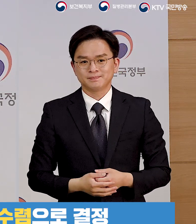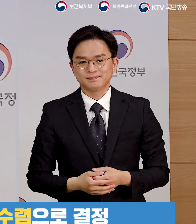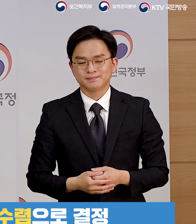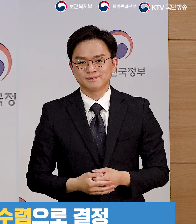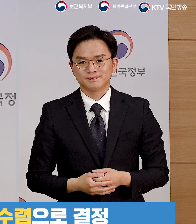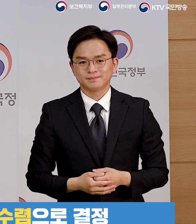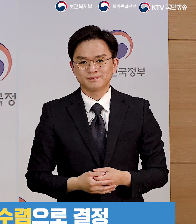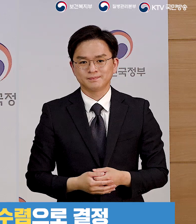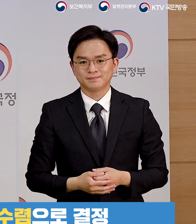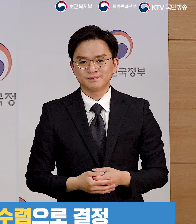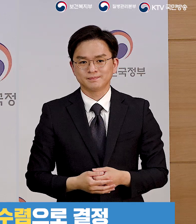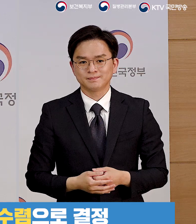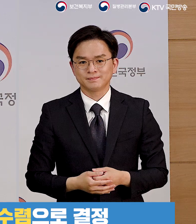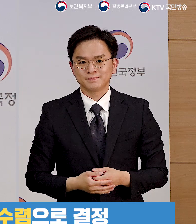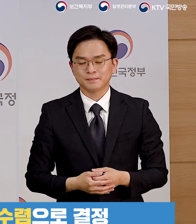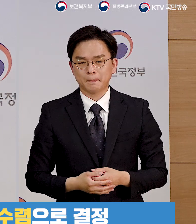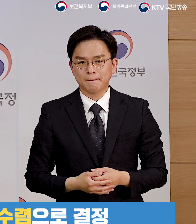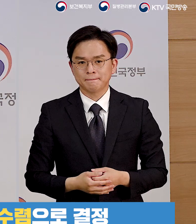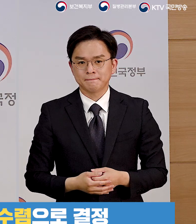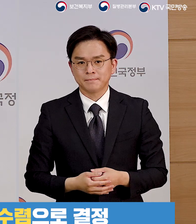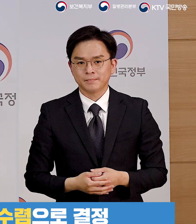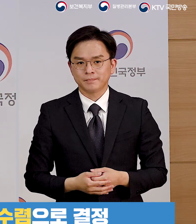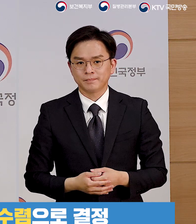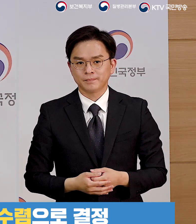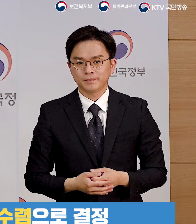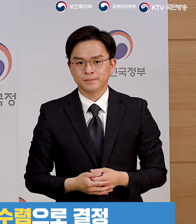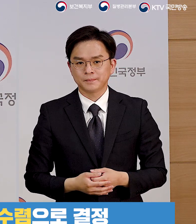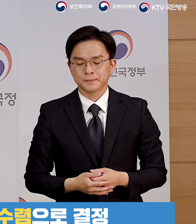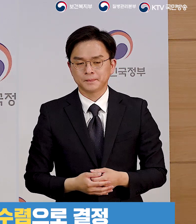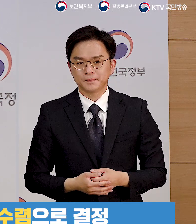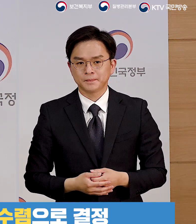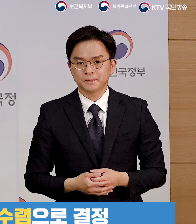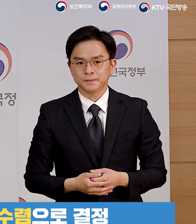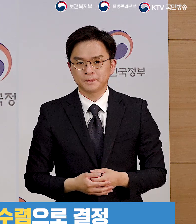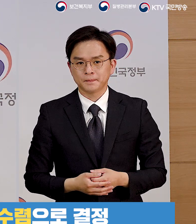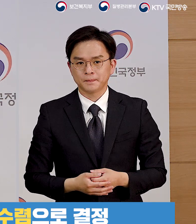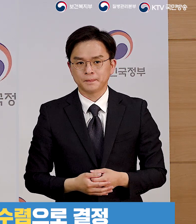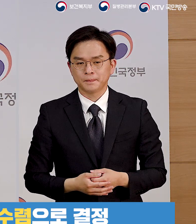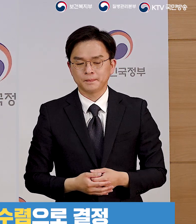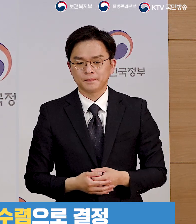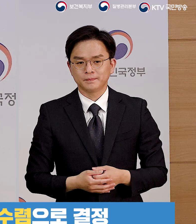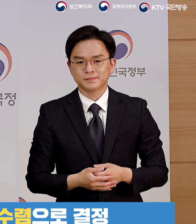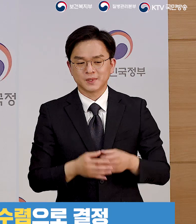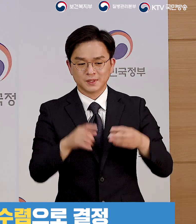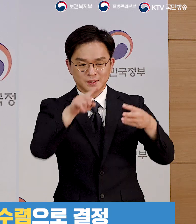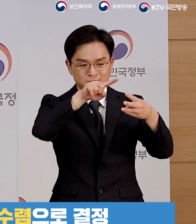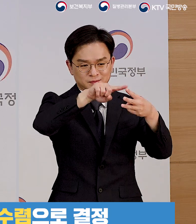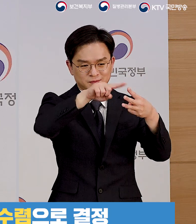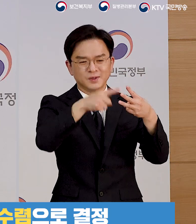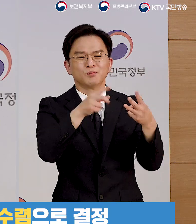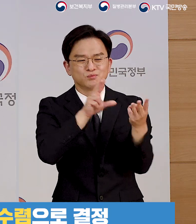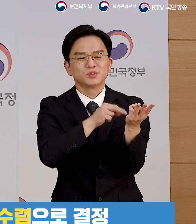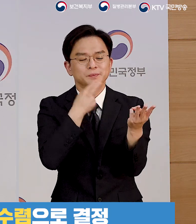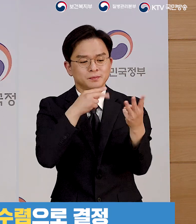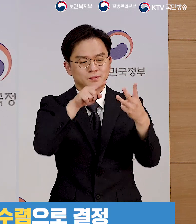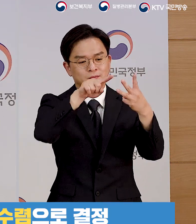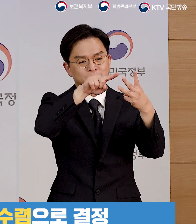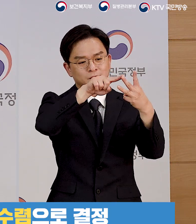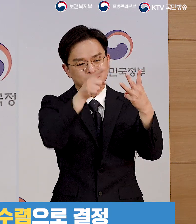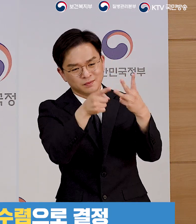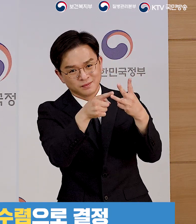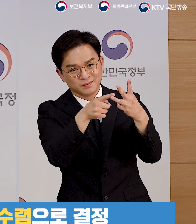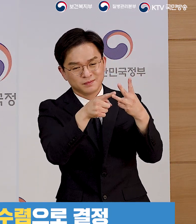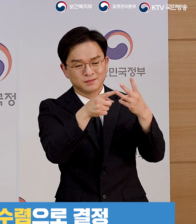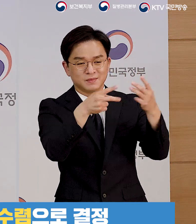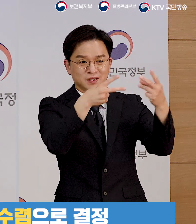단계별로 가해지는 이제 방역 수칙이 많이 달라지고 사회적으로 지불해야 될 비용도 많이 달라집니다.